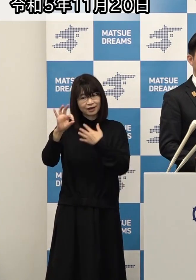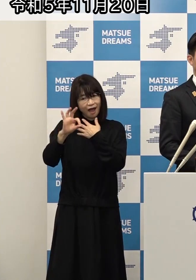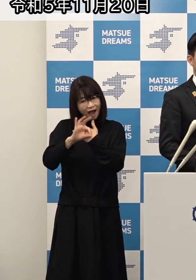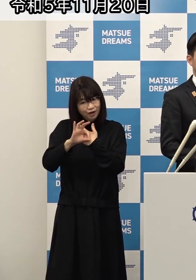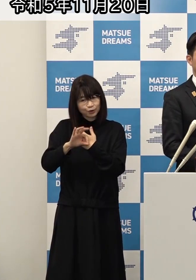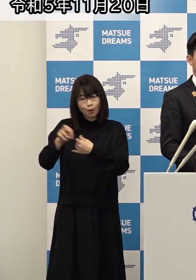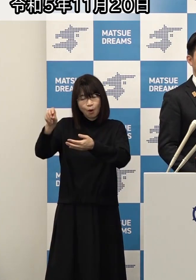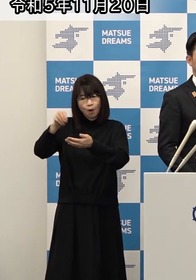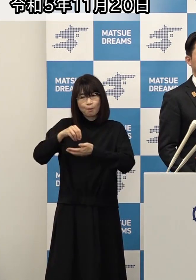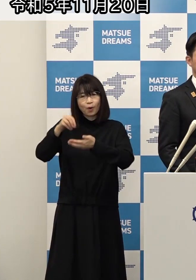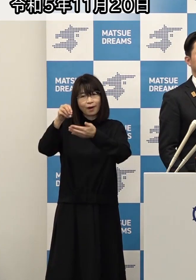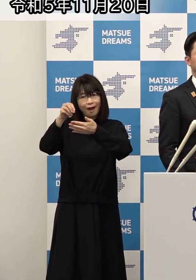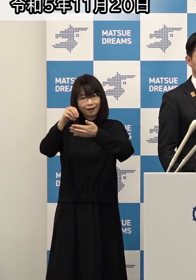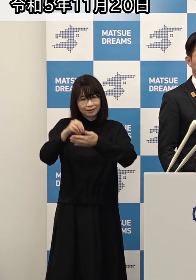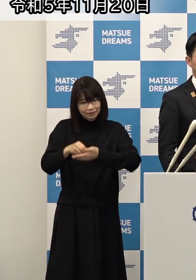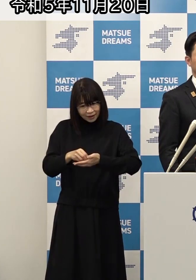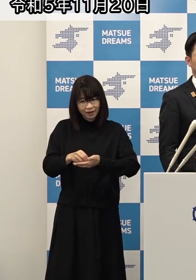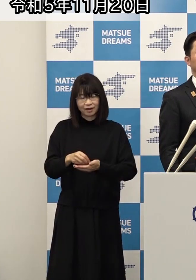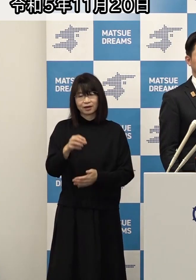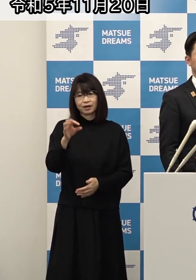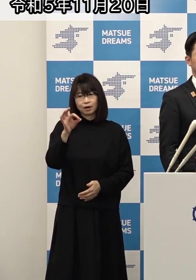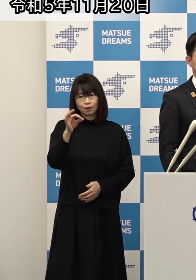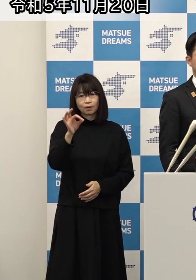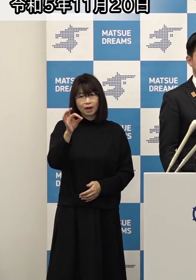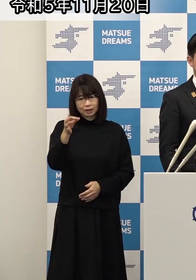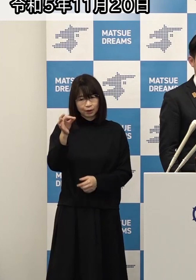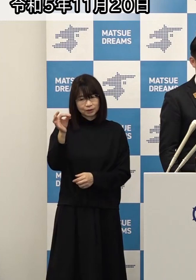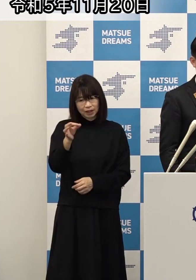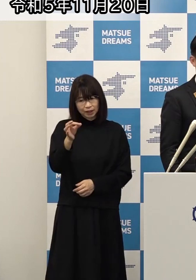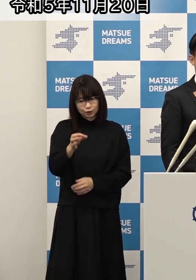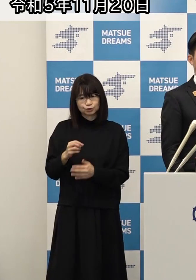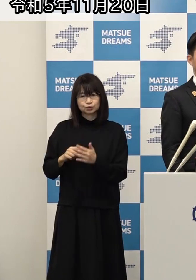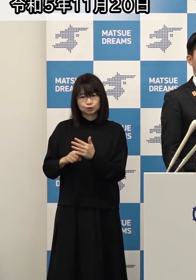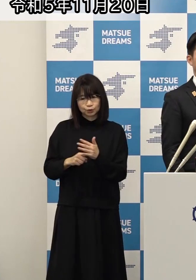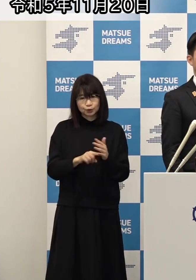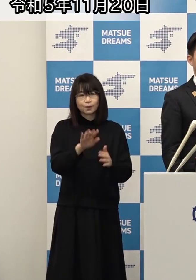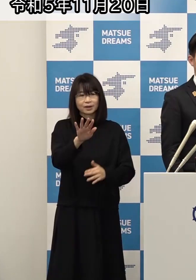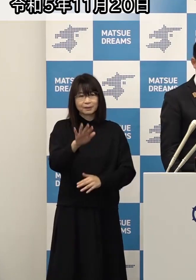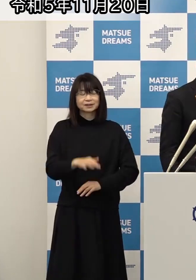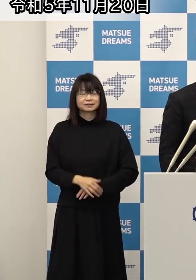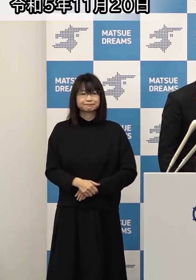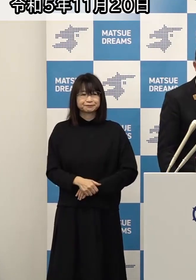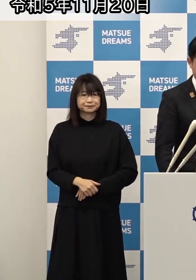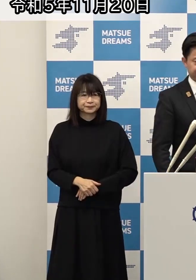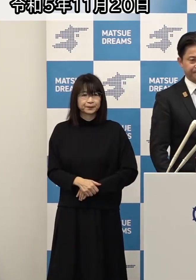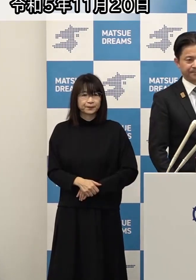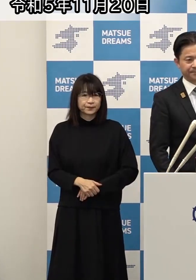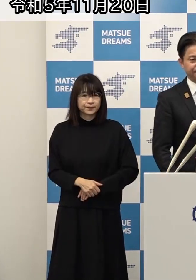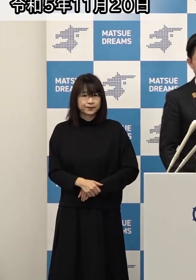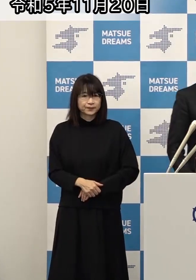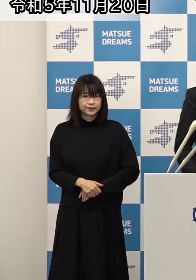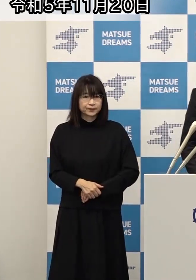形での建設工事を進めていただいているというところでございます。 ありがとうございます。